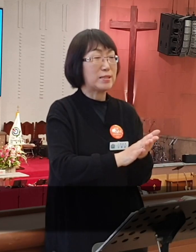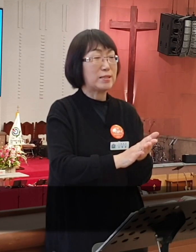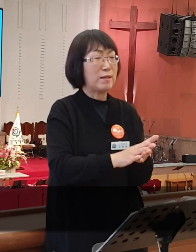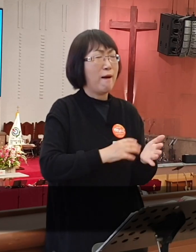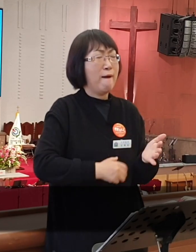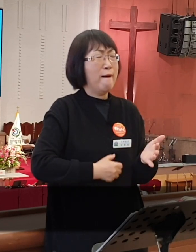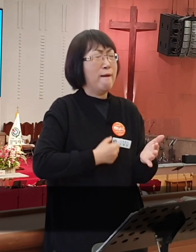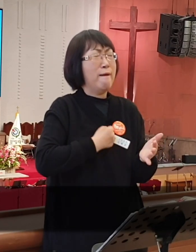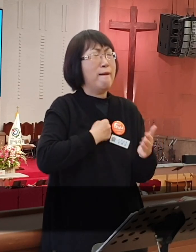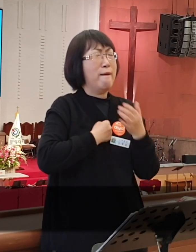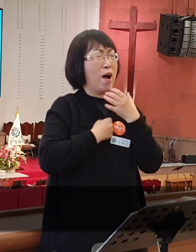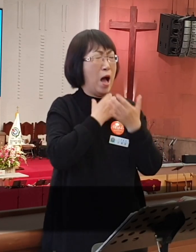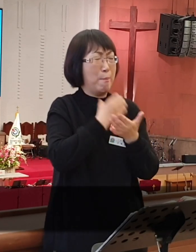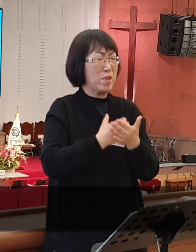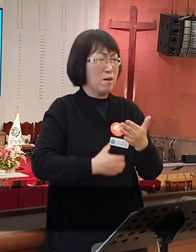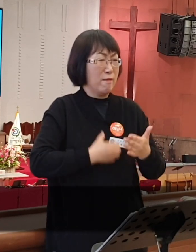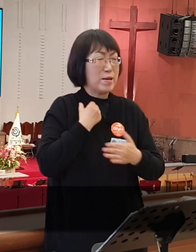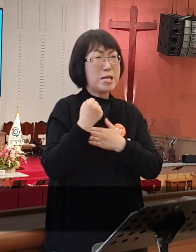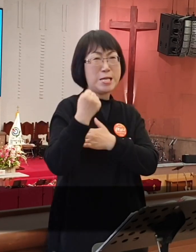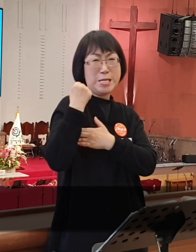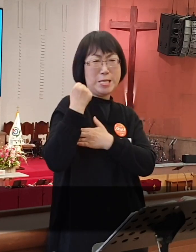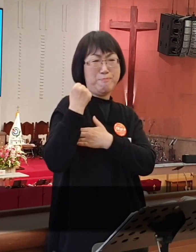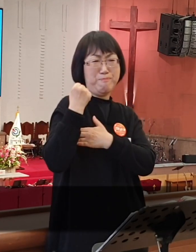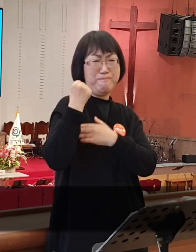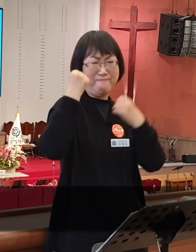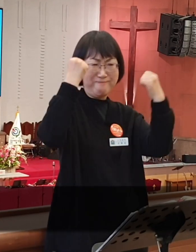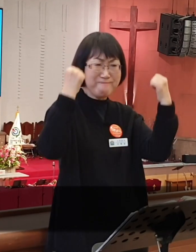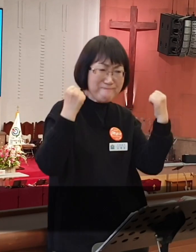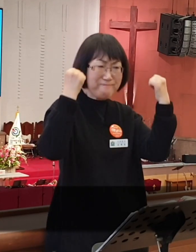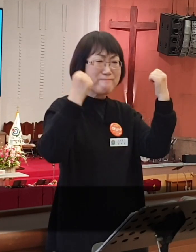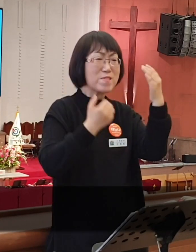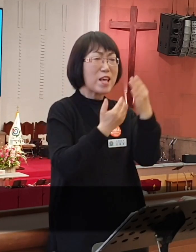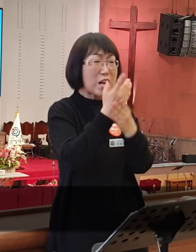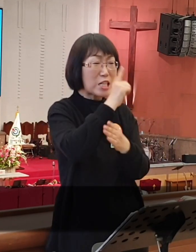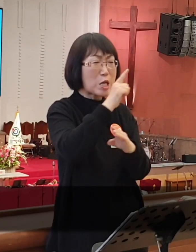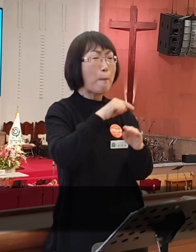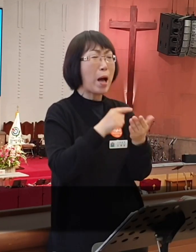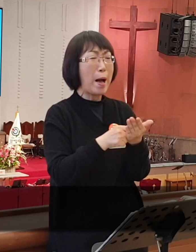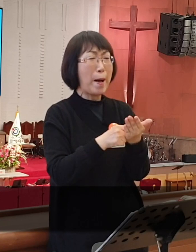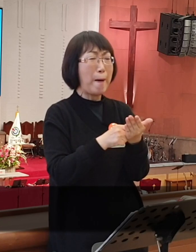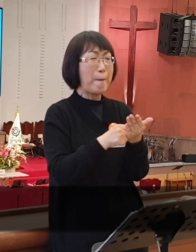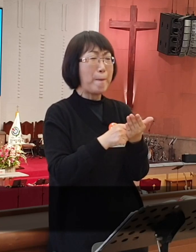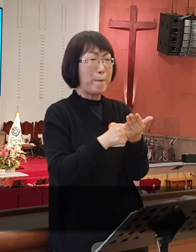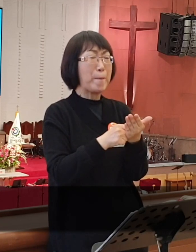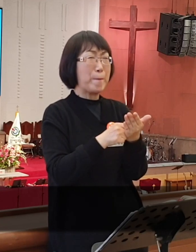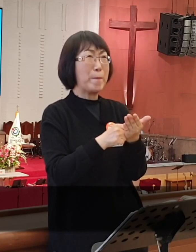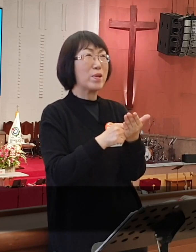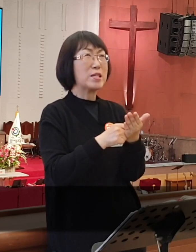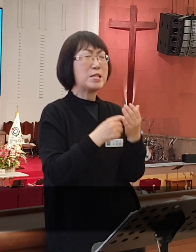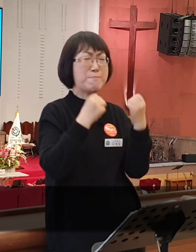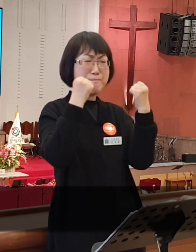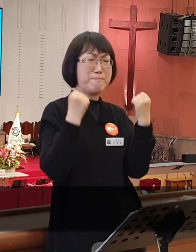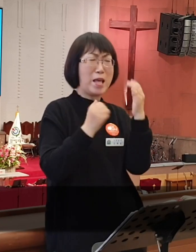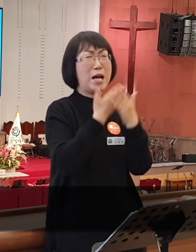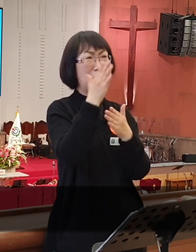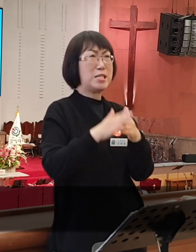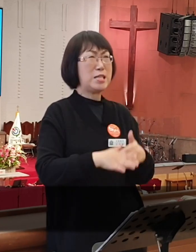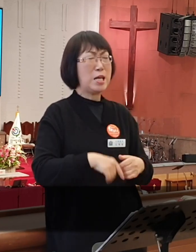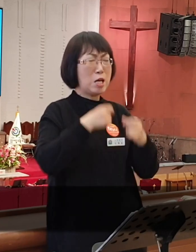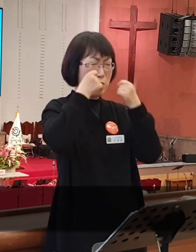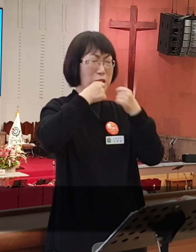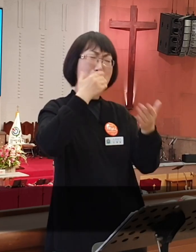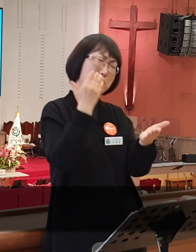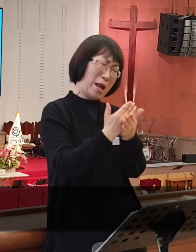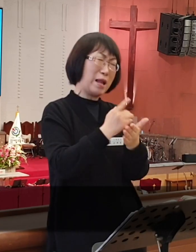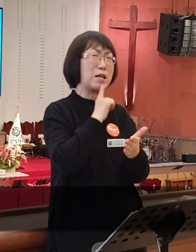확 끌어오르는 뭔가 힘내라는 거야. 힘내라. 그리고 또 뭐죠? 아자예요. 그리고 어깨를